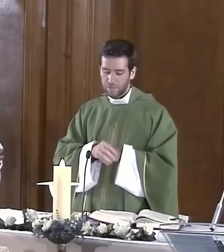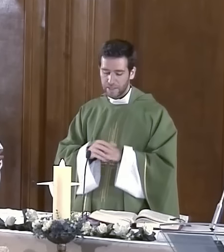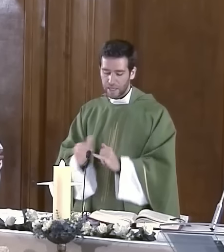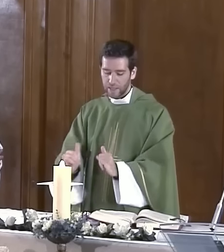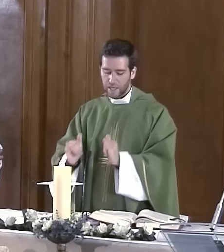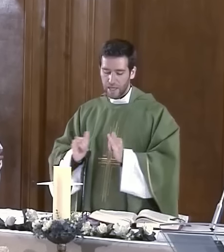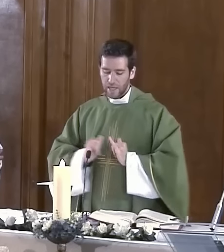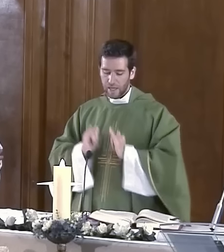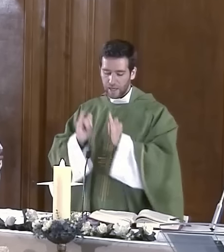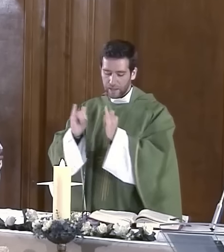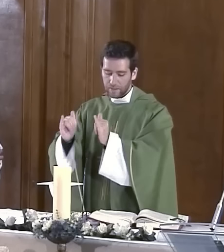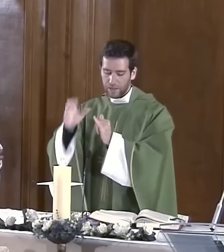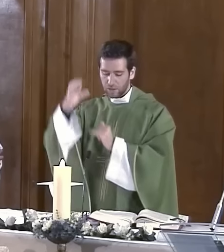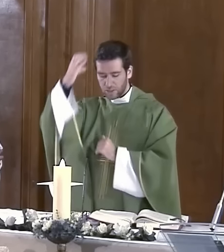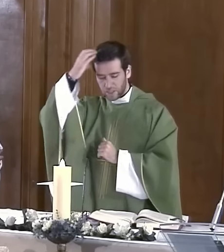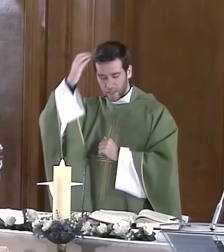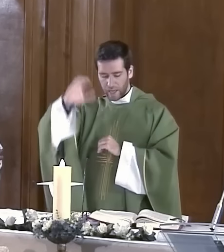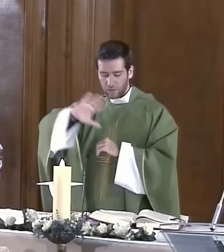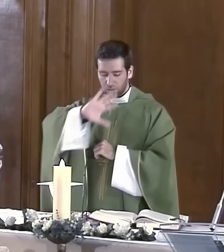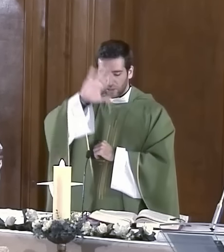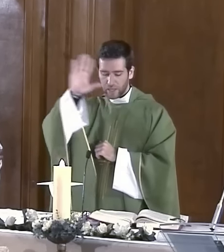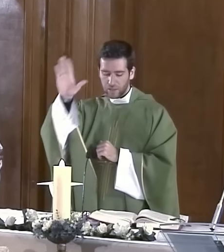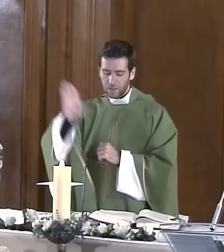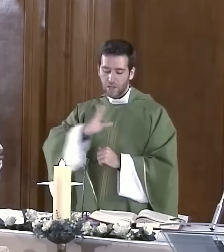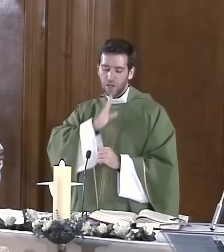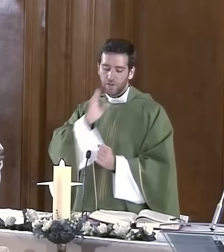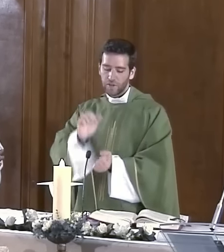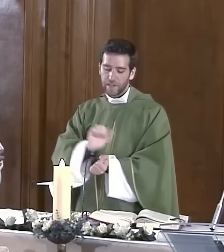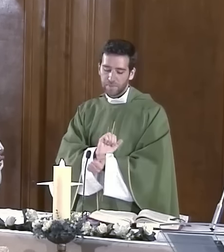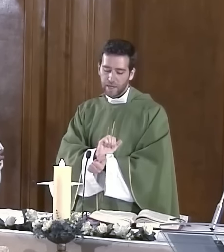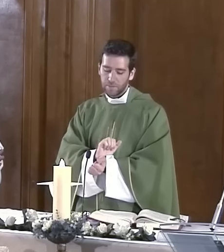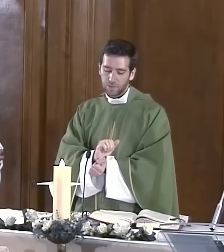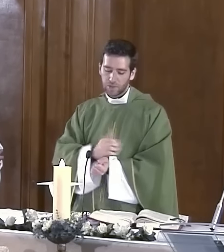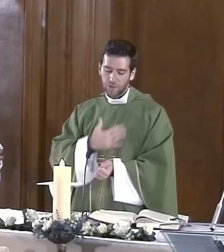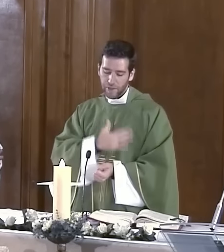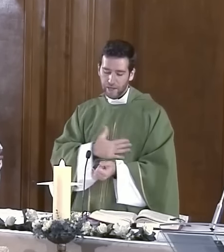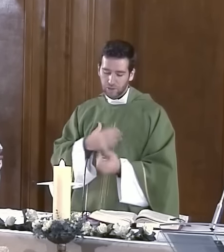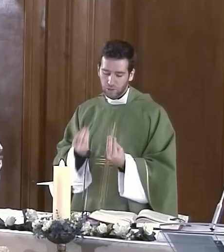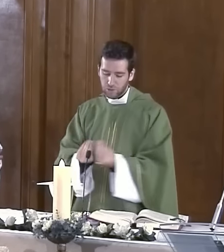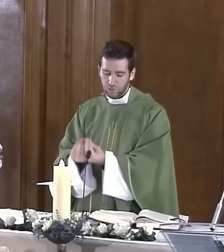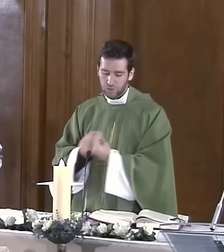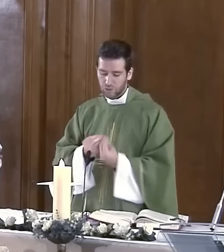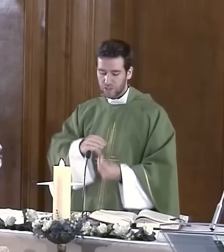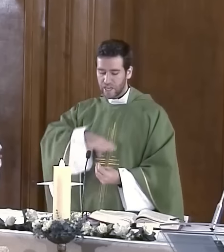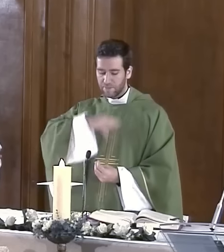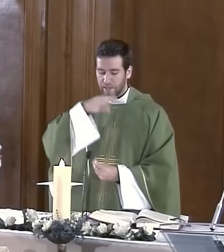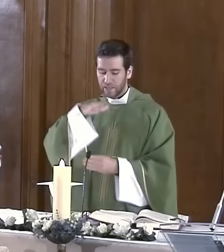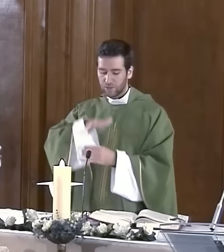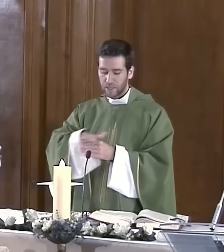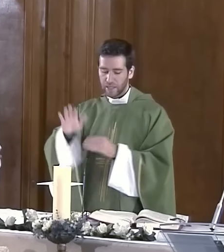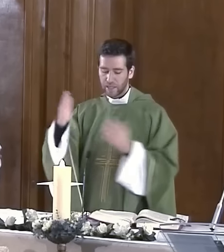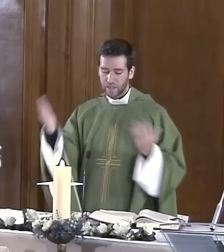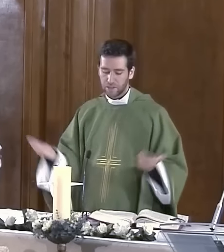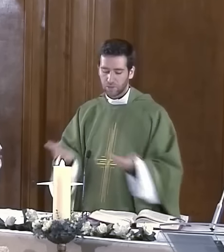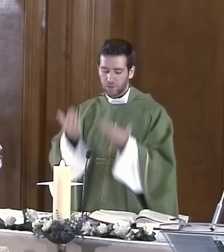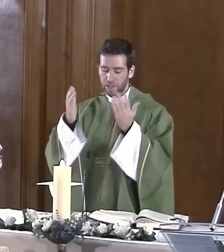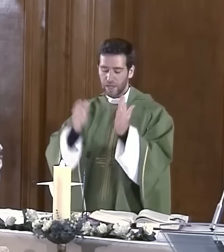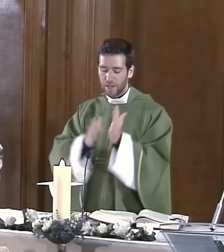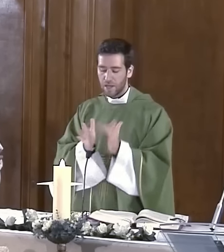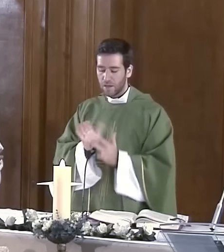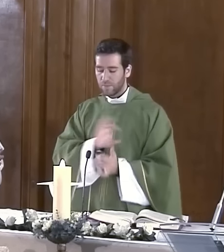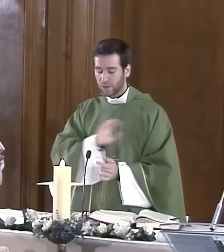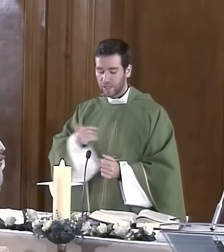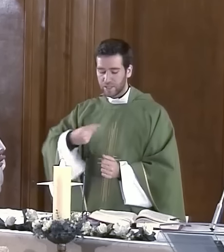en tu amistad. Recíbelos en tu reino, donde esperamos gozar todos juntos de la plenitud eterna de tu